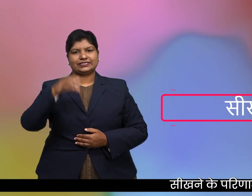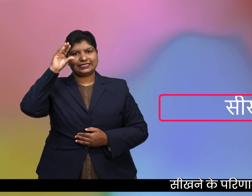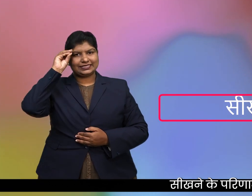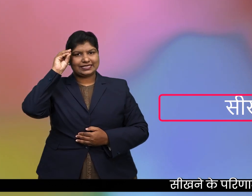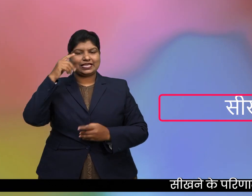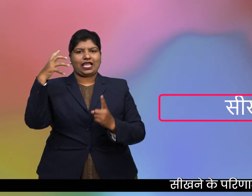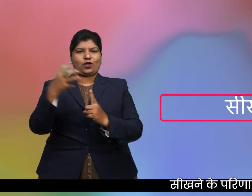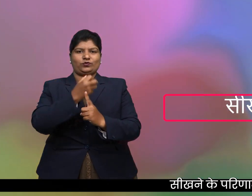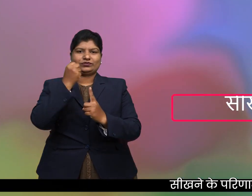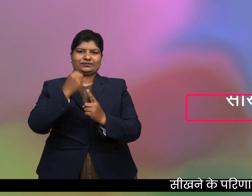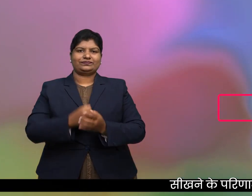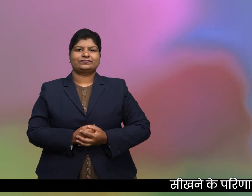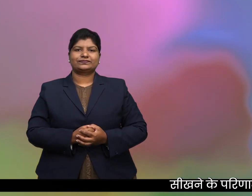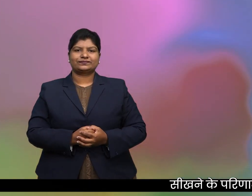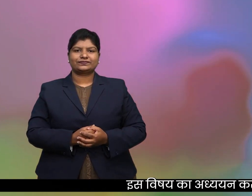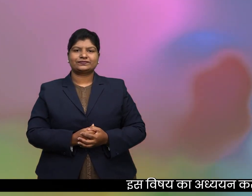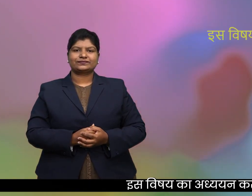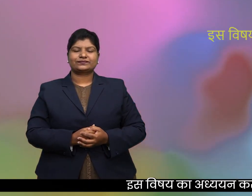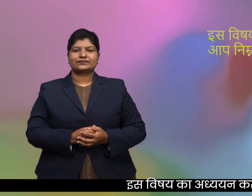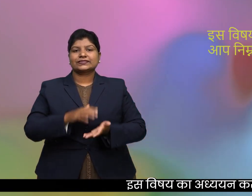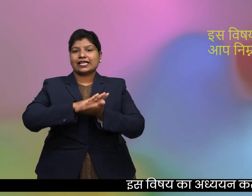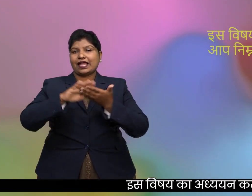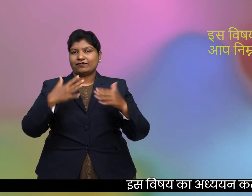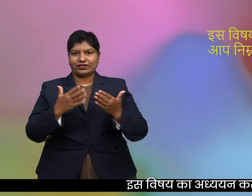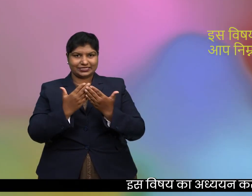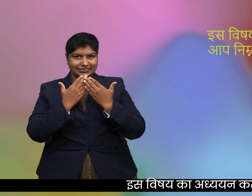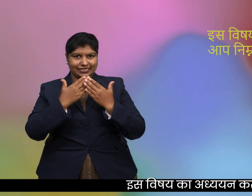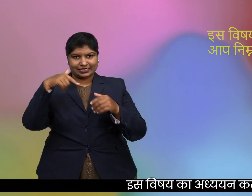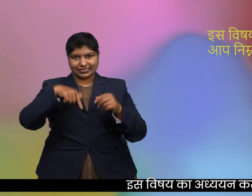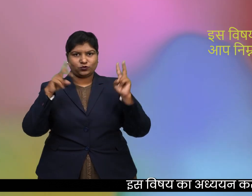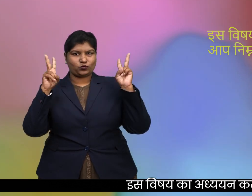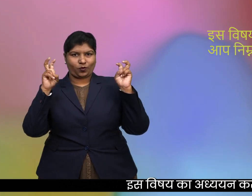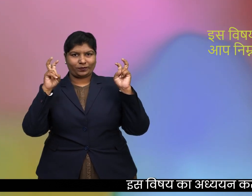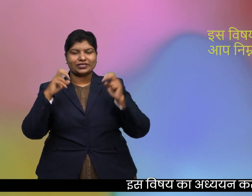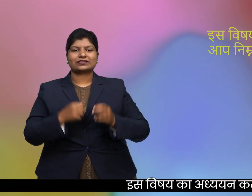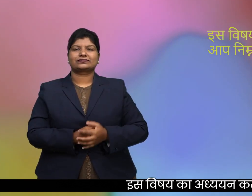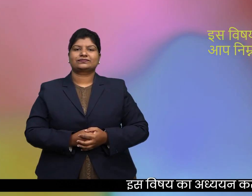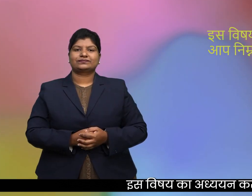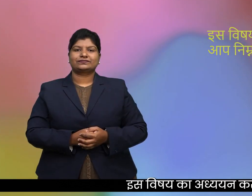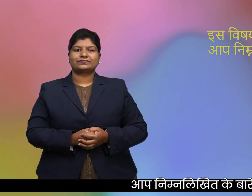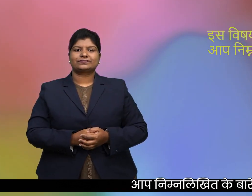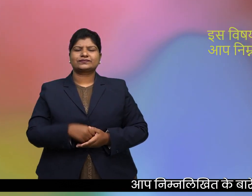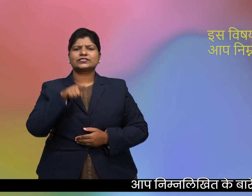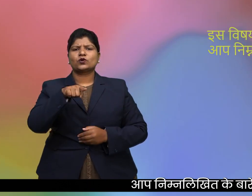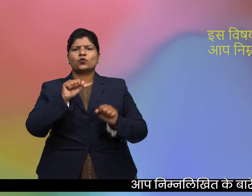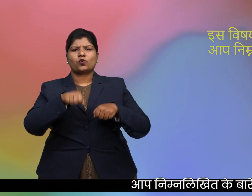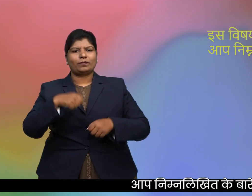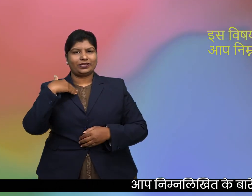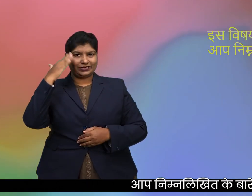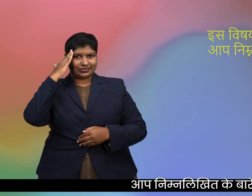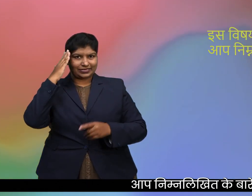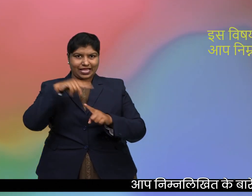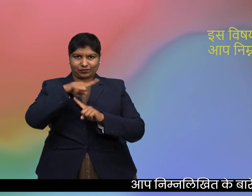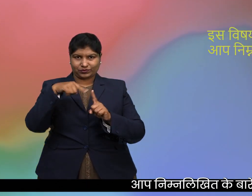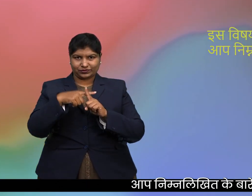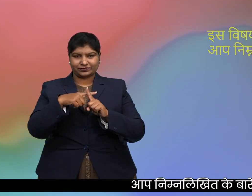सीखने के परिणाम। इस विषय का अध्ययन करने के बाद आप